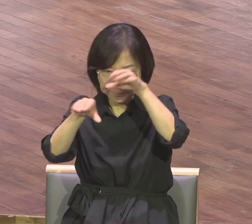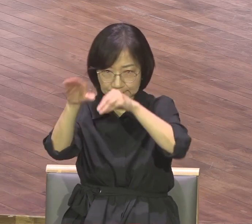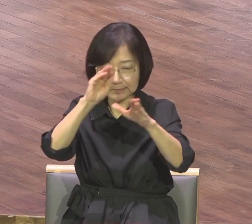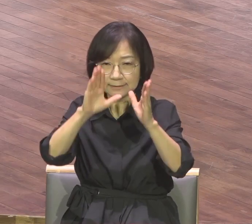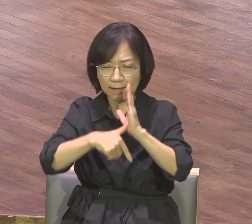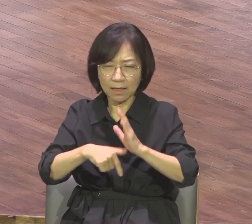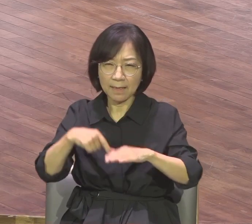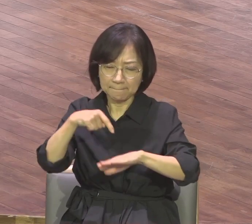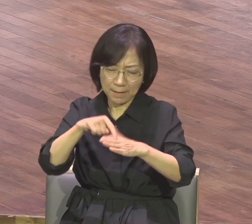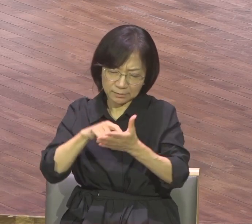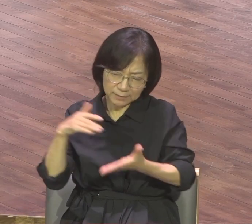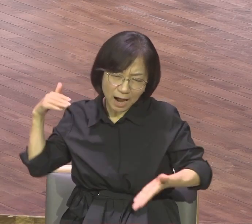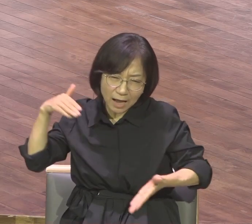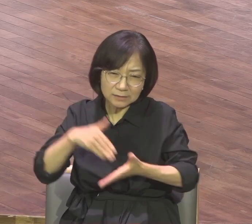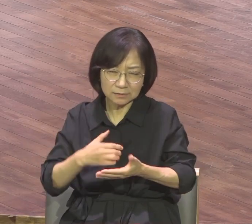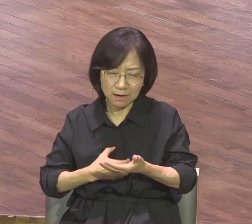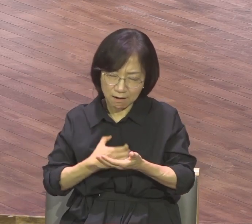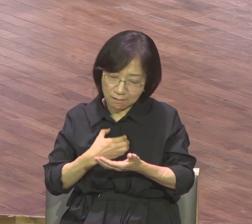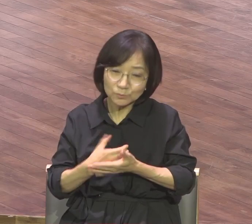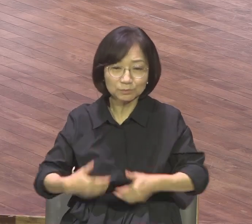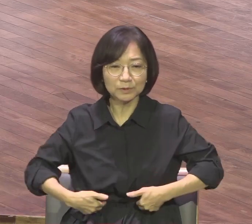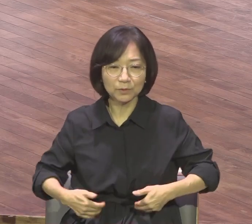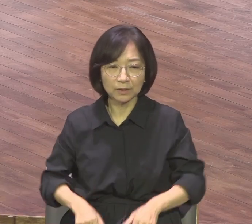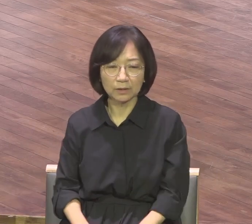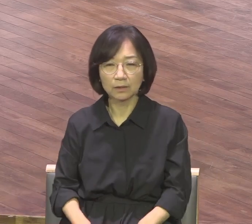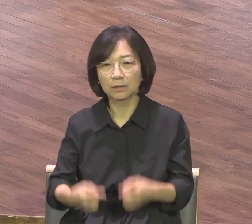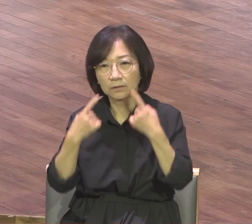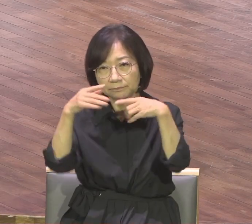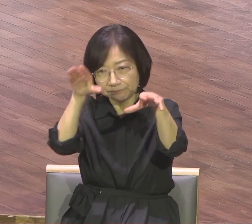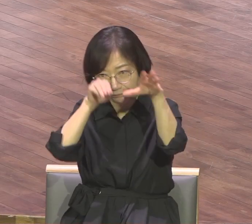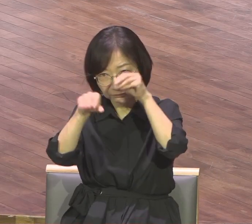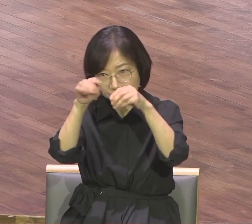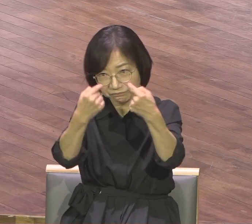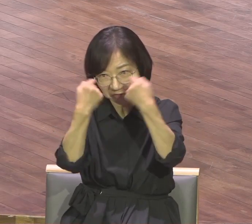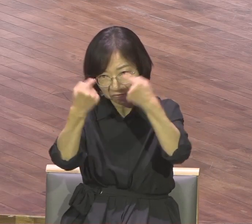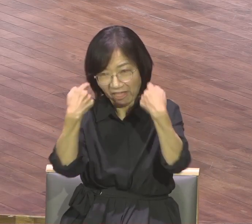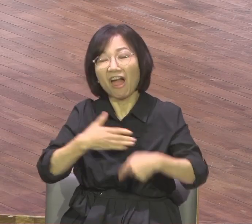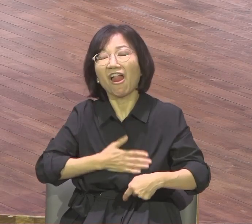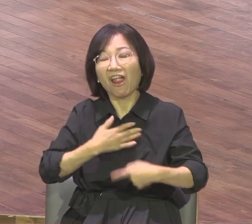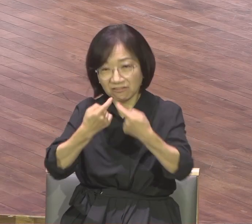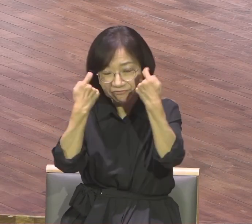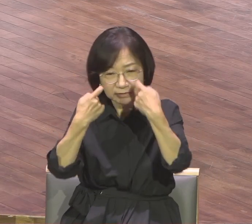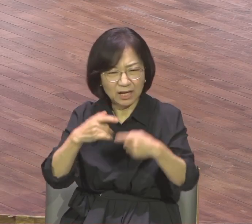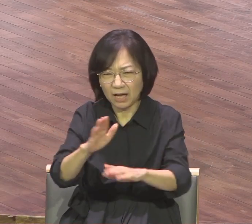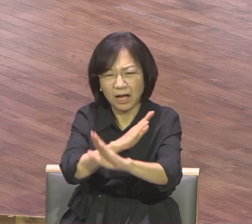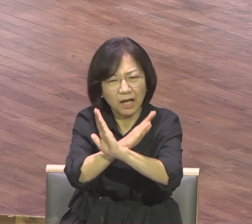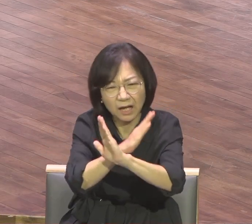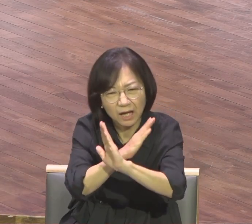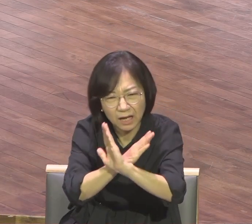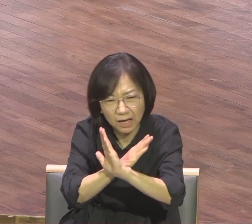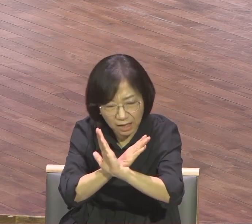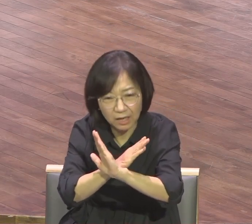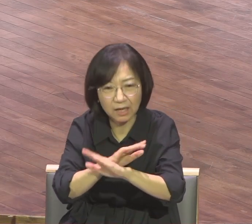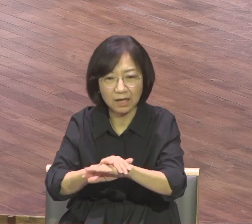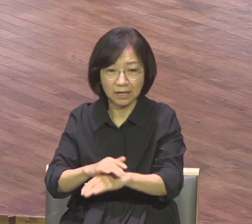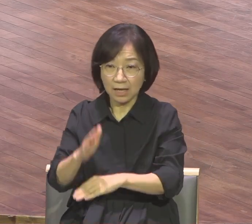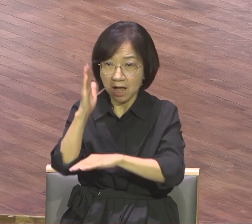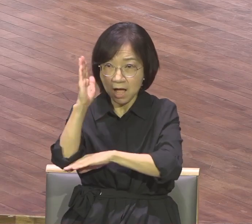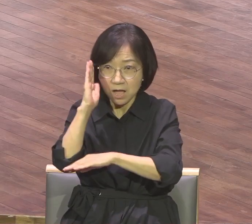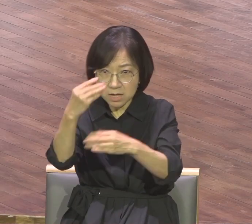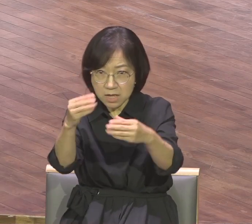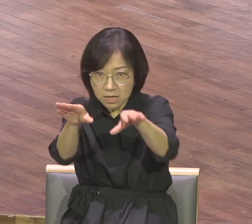돼. 성령감, 사단에 뿌려놓은 가라지 가지고 있으면요 은혜 절대 못 받아요. 성령 감동.